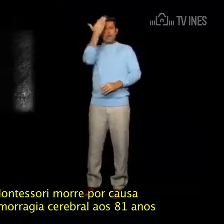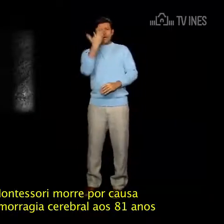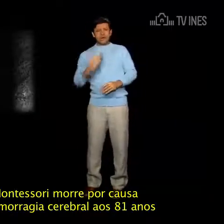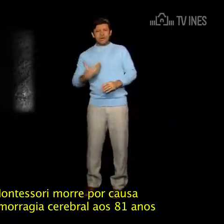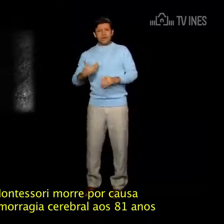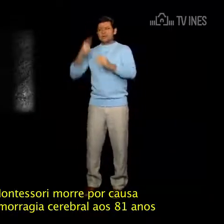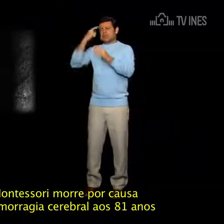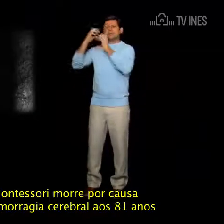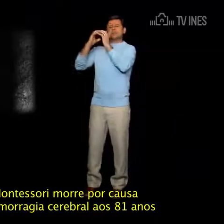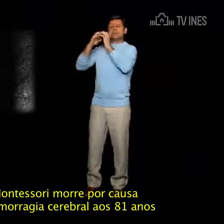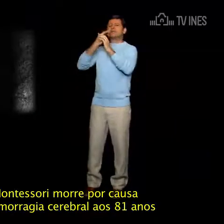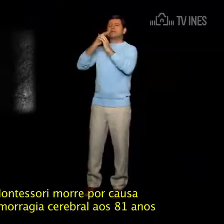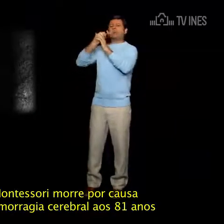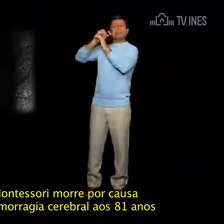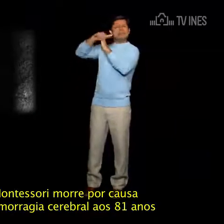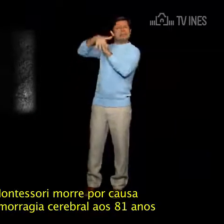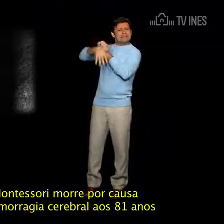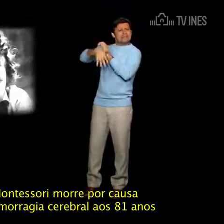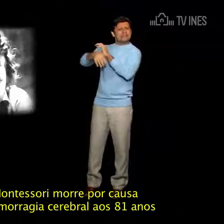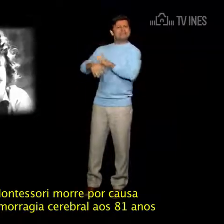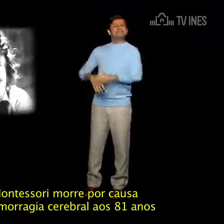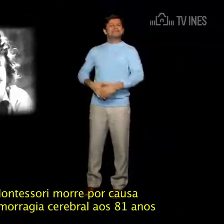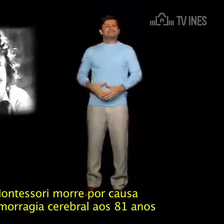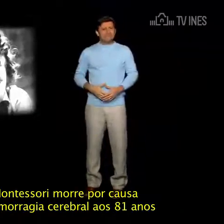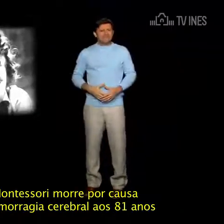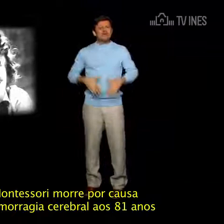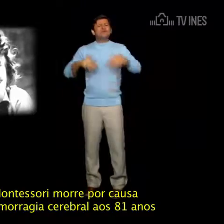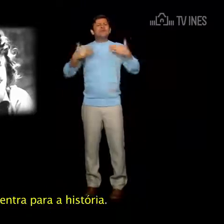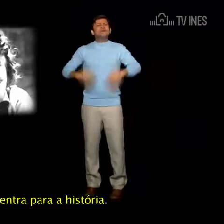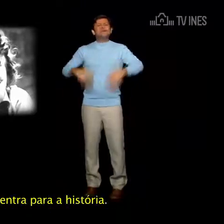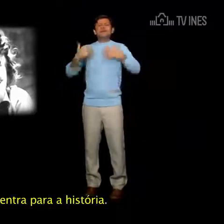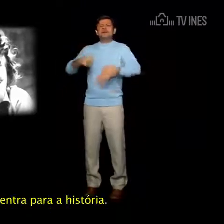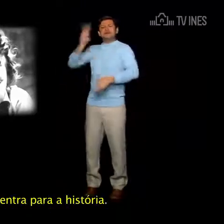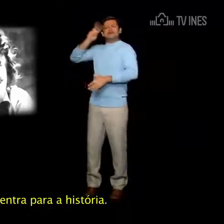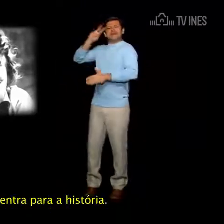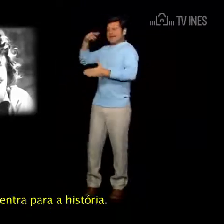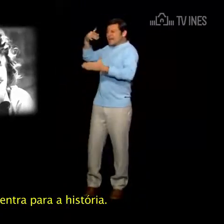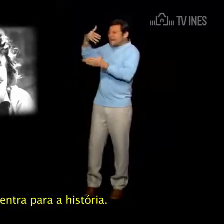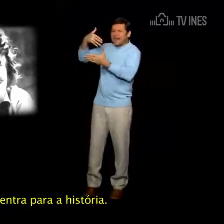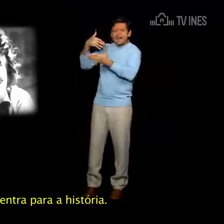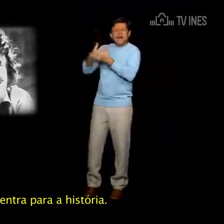cerebral aos 81 anos e entra para a história.